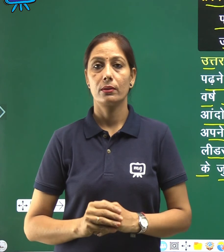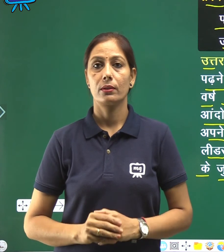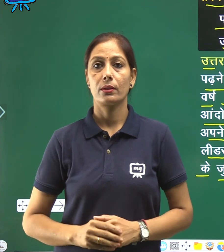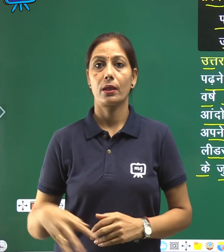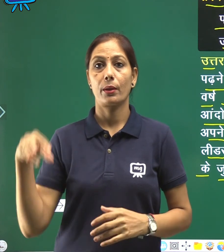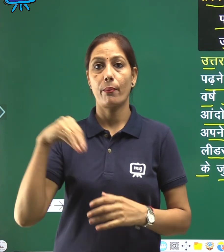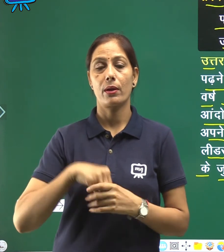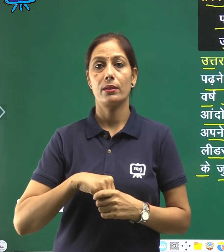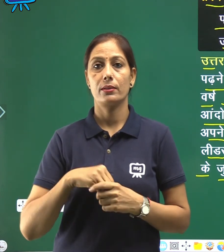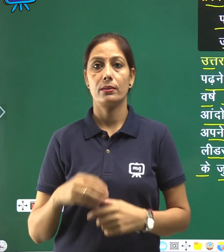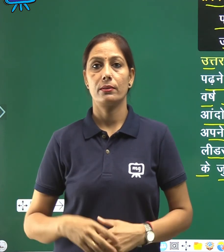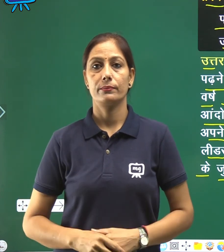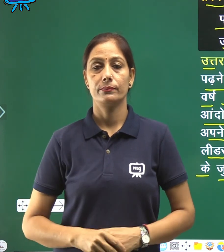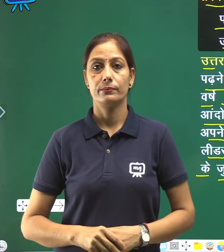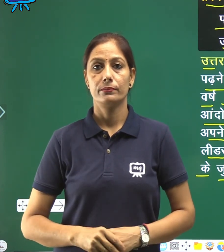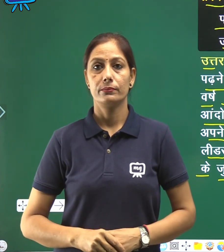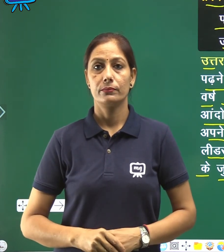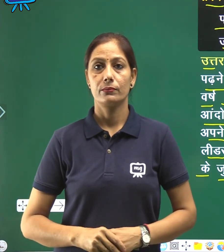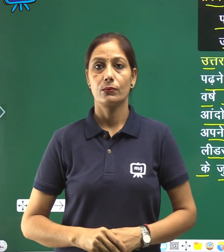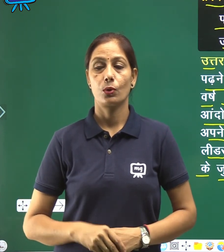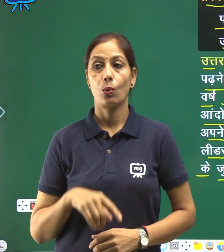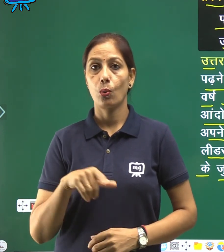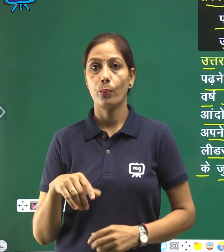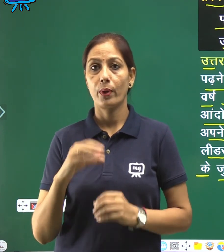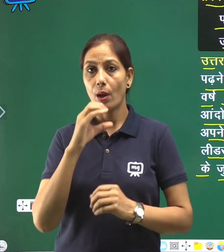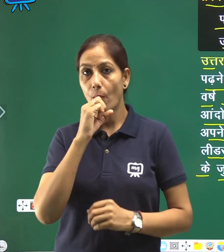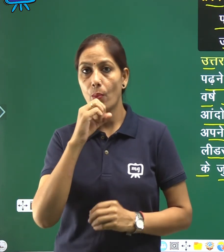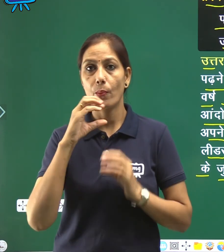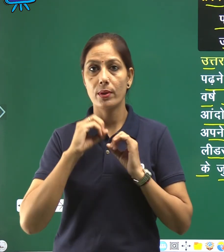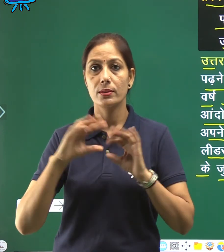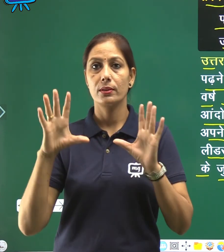भाग लेती थी, उनमें भाषण देती थी।